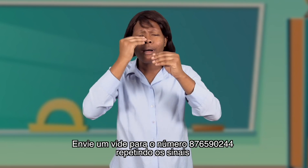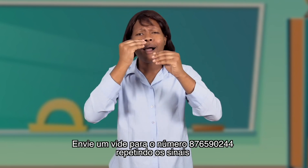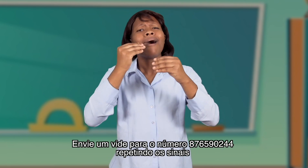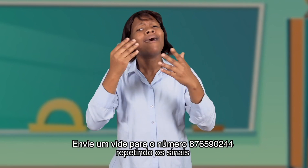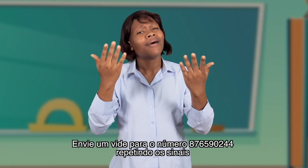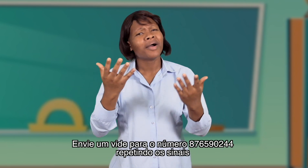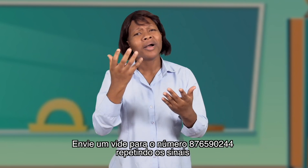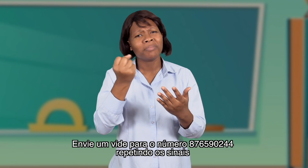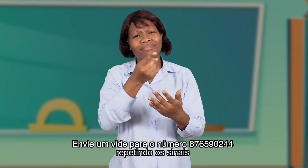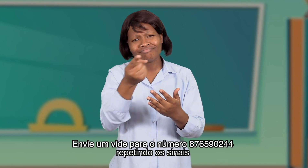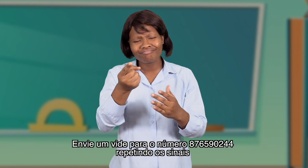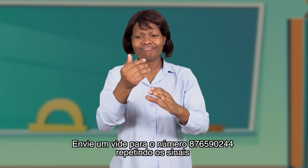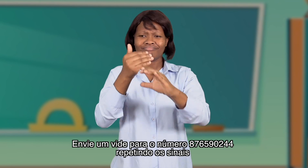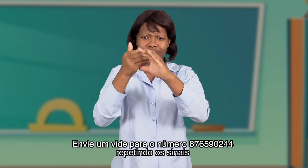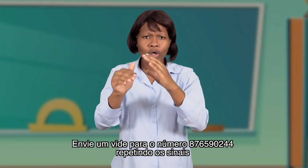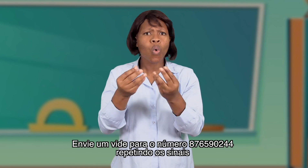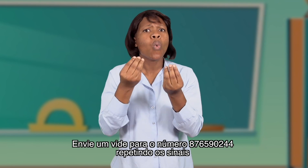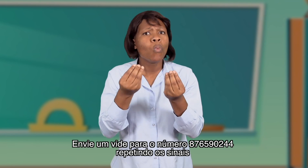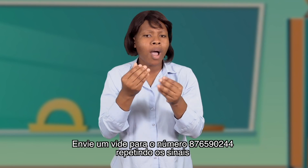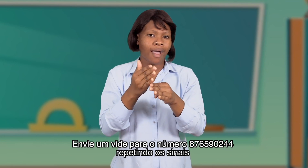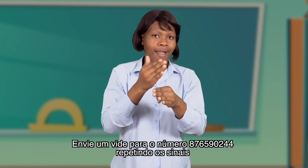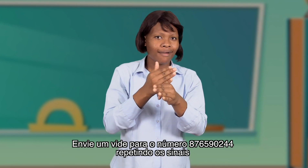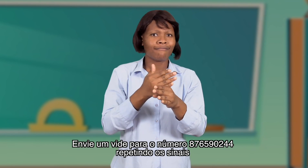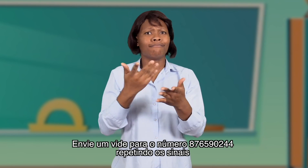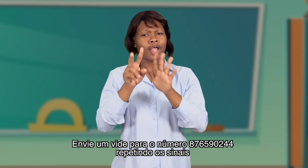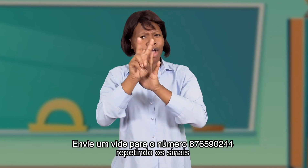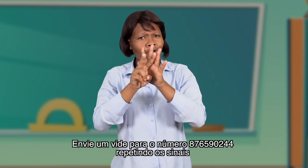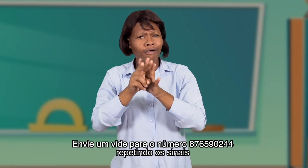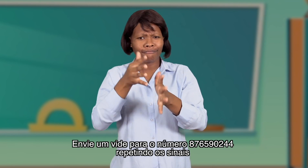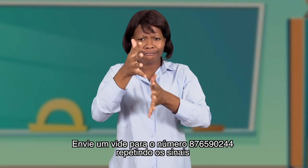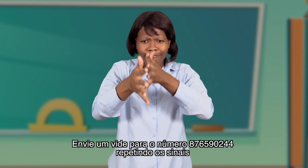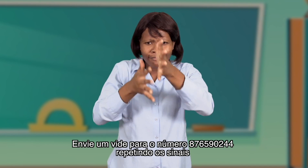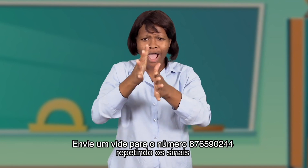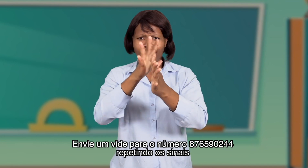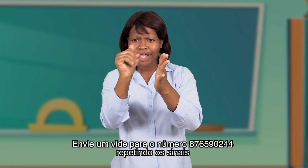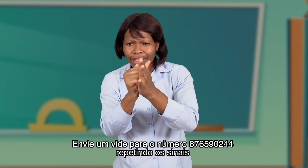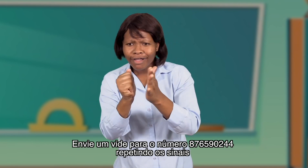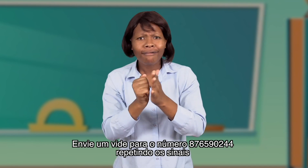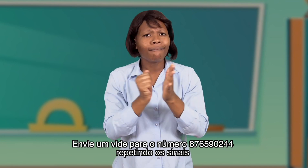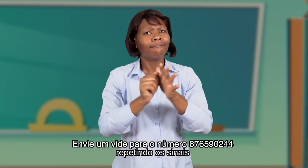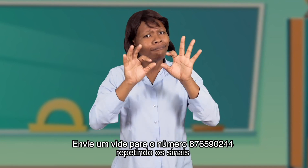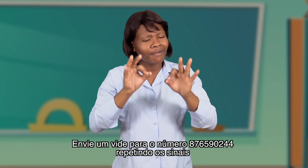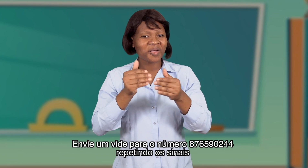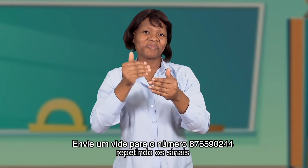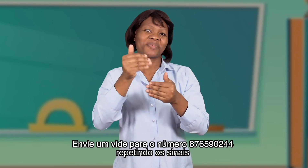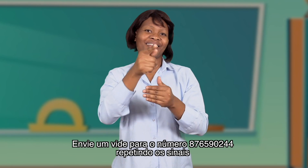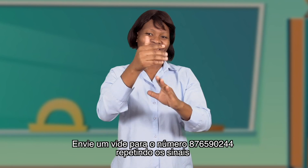vídeo para o número 87 65 90 244 Repetindo